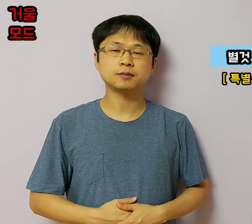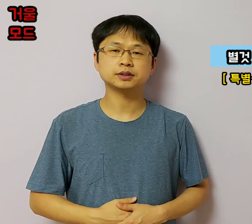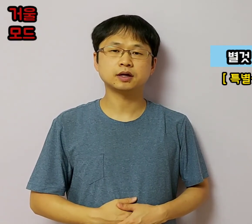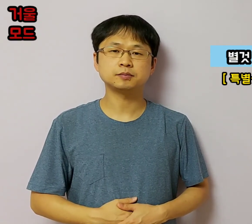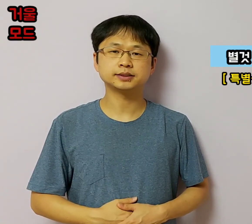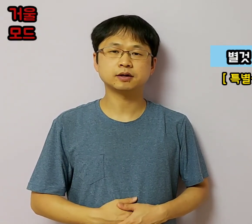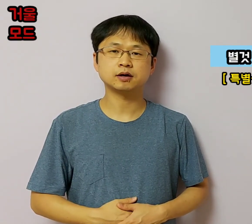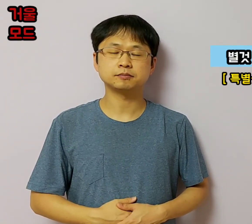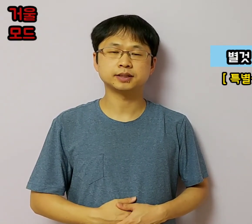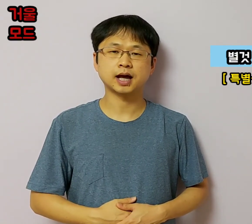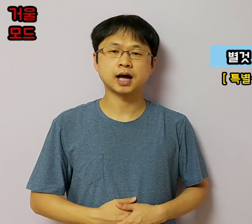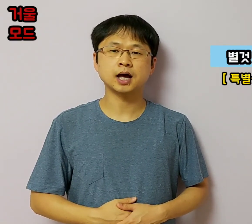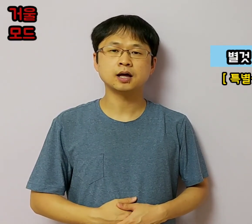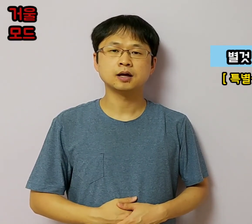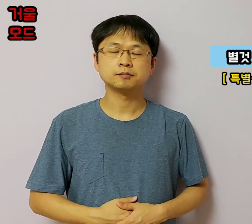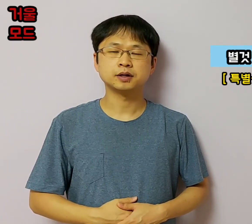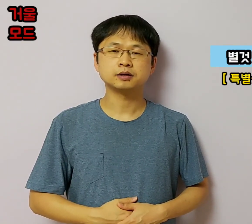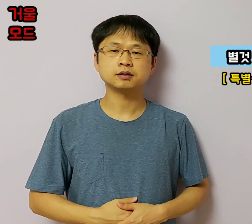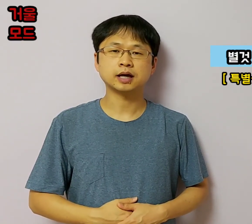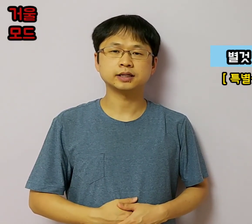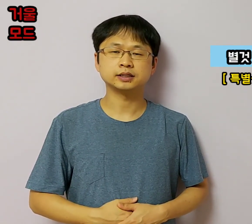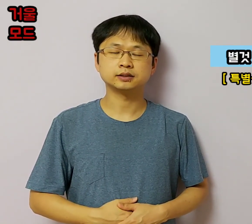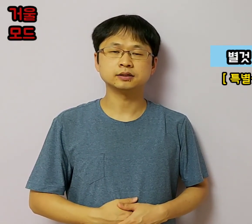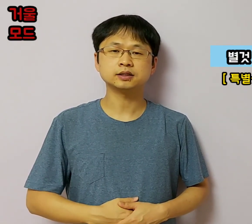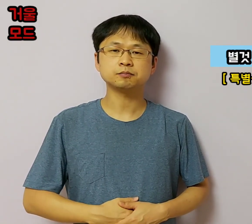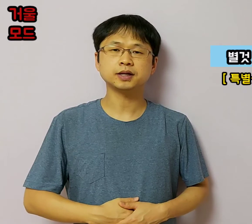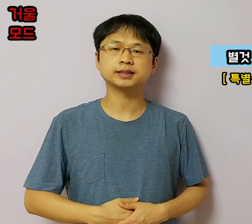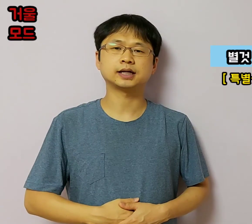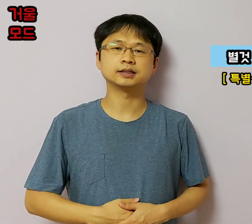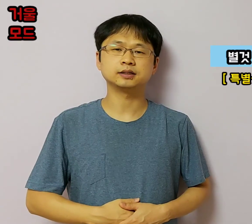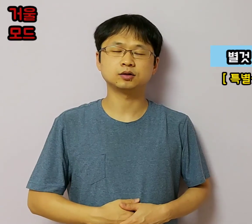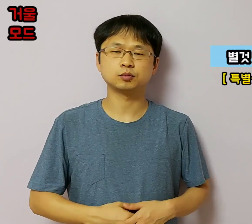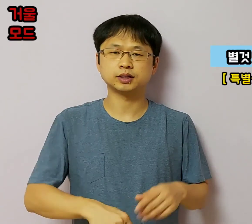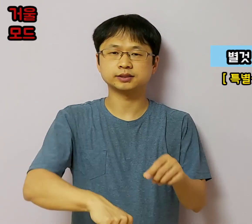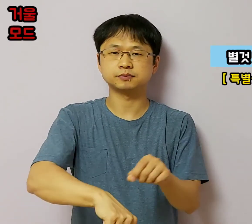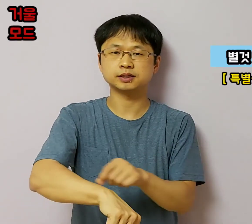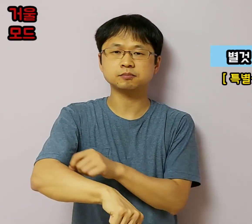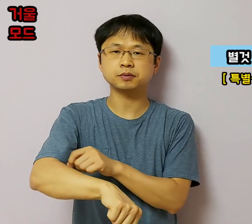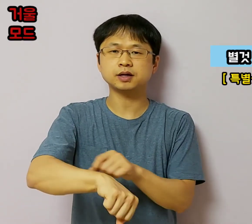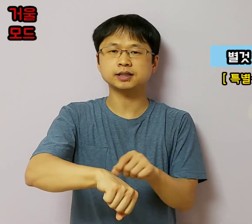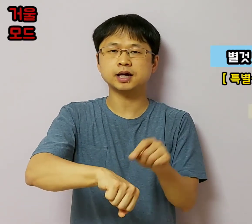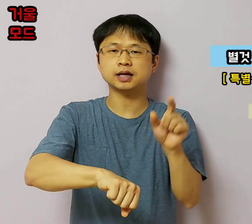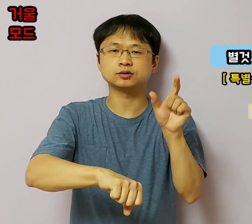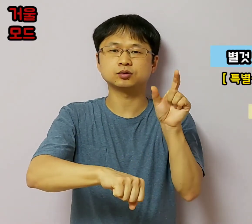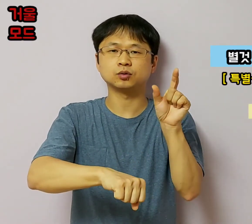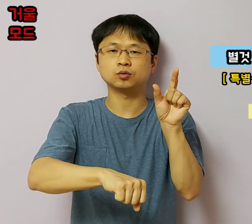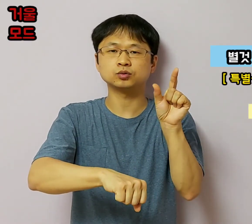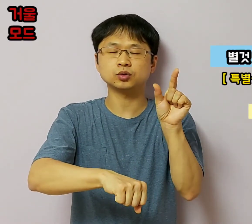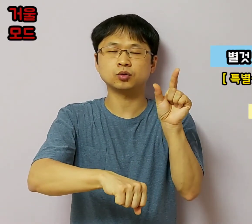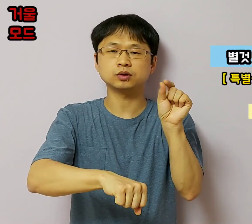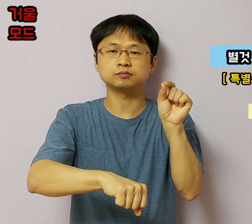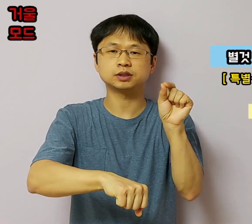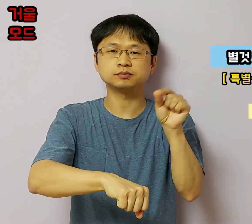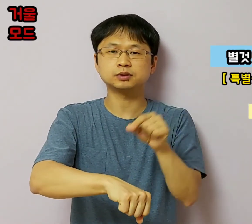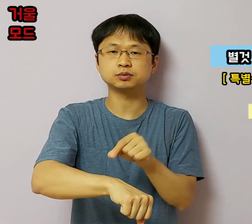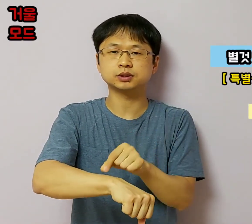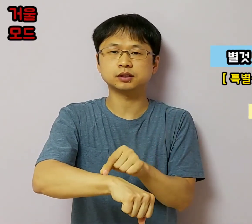호들갑을 떨면서입니다. 별것 아닌 일은 특별하지 않은 일로 표현했습니다. 특별하다라는 소는 오른손 엄지검지를